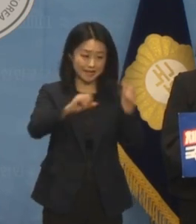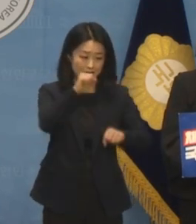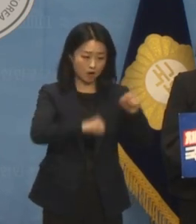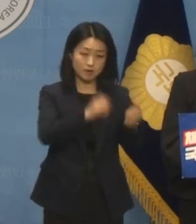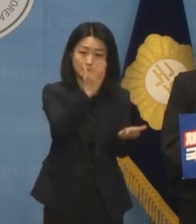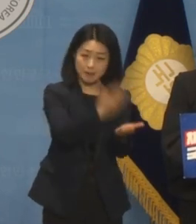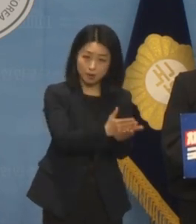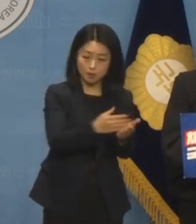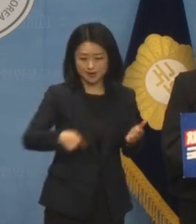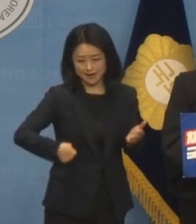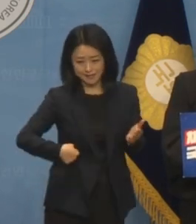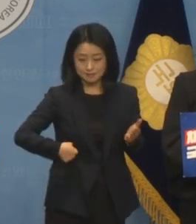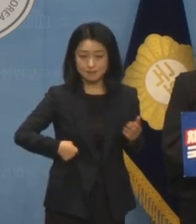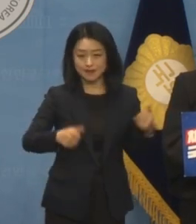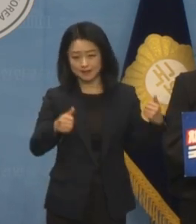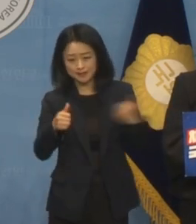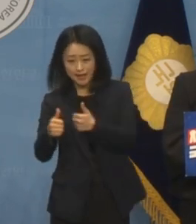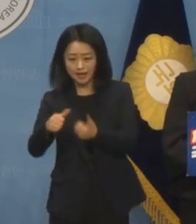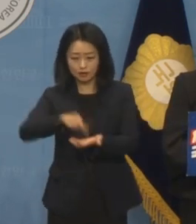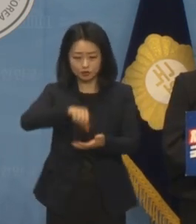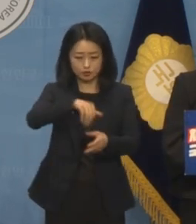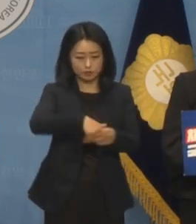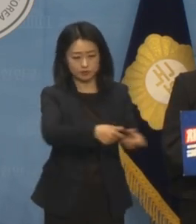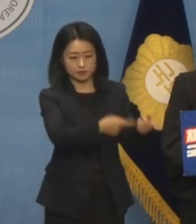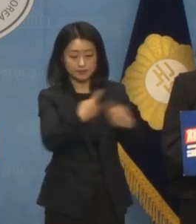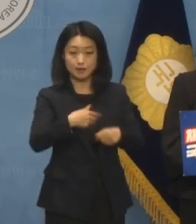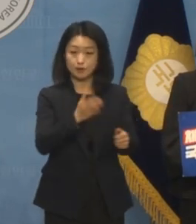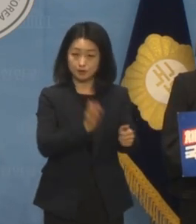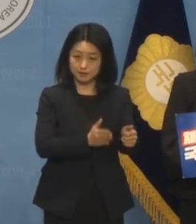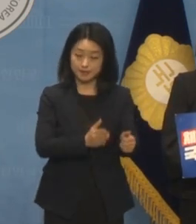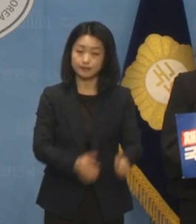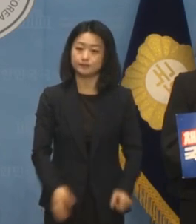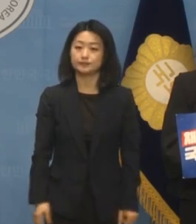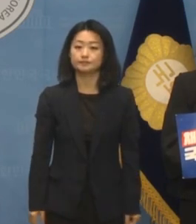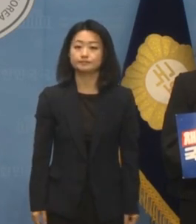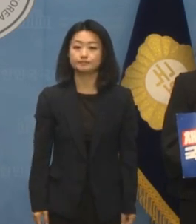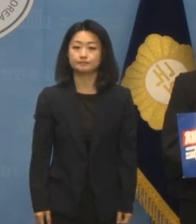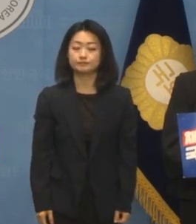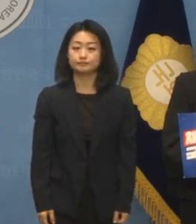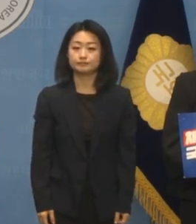양심에 따라 표결에 응하도록 해주길 바랍니다. 이상입니다.